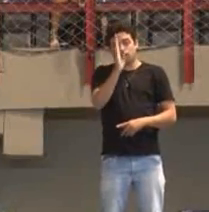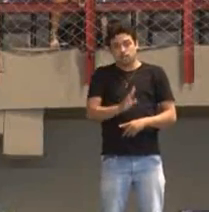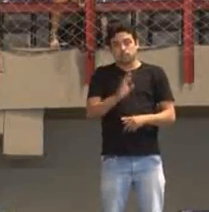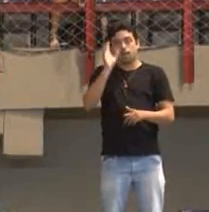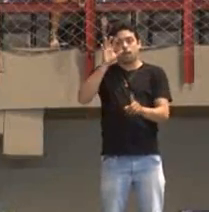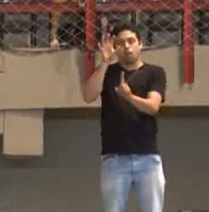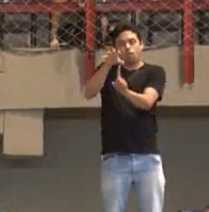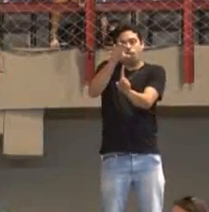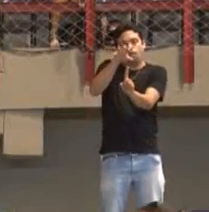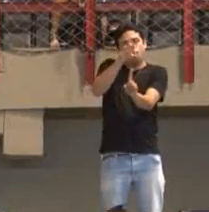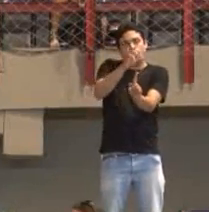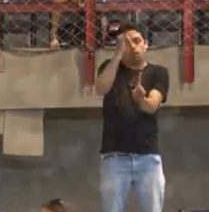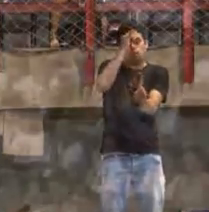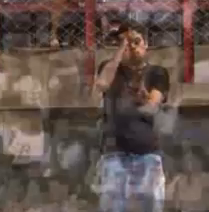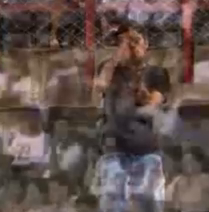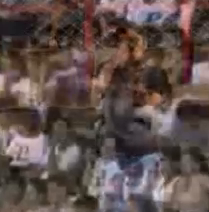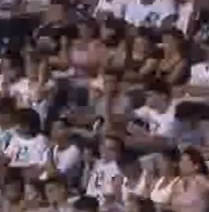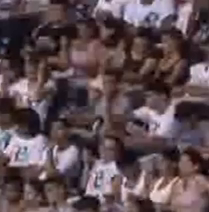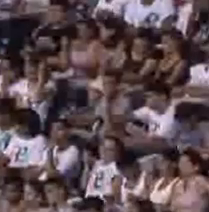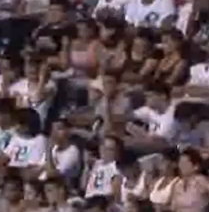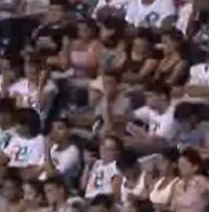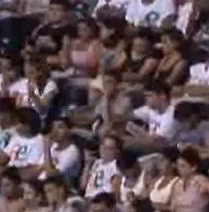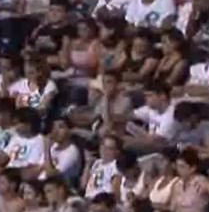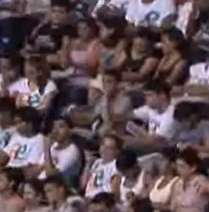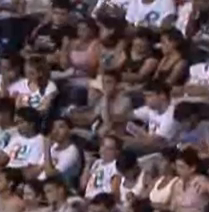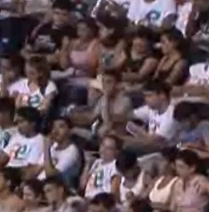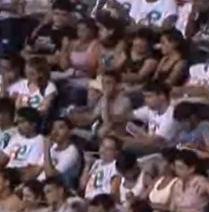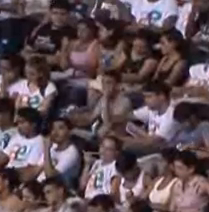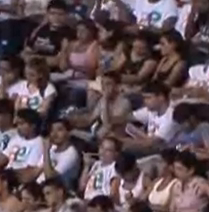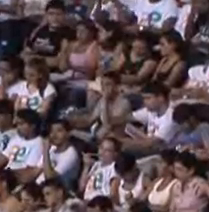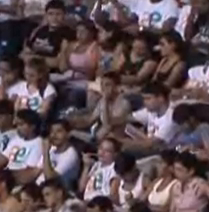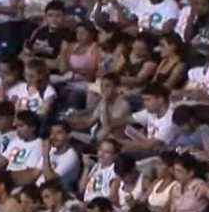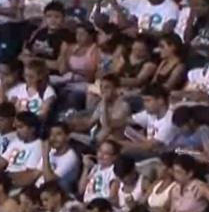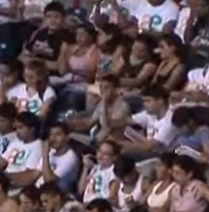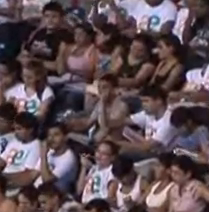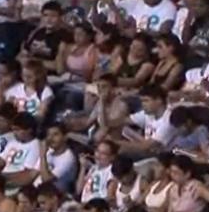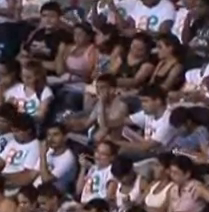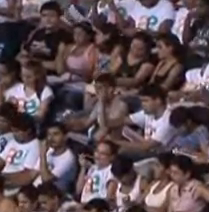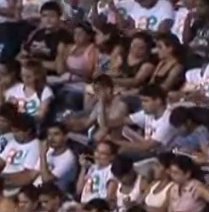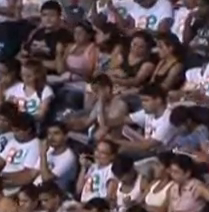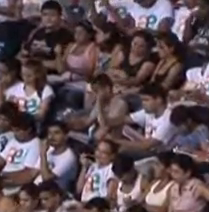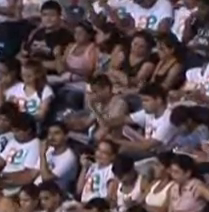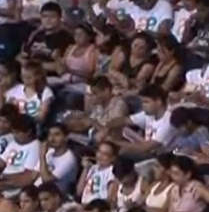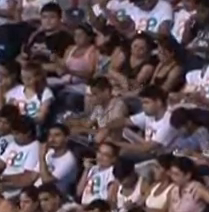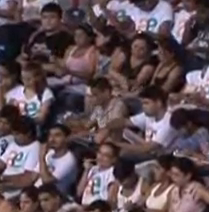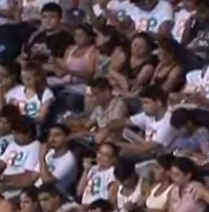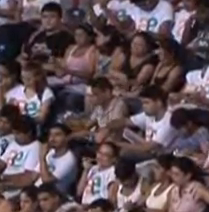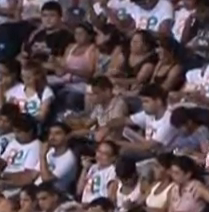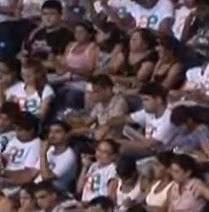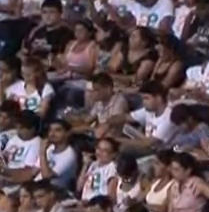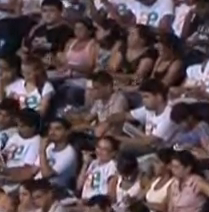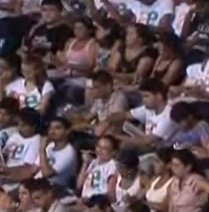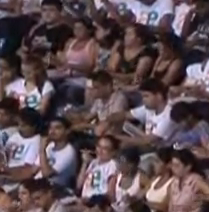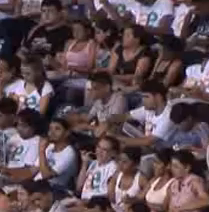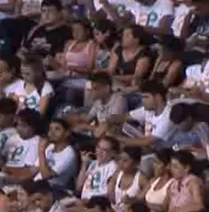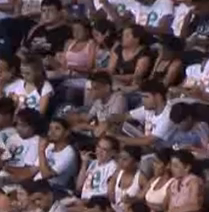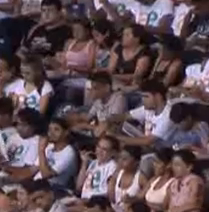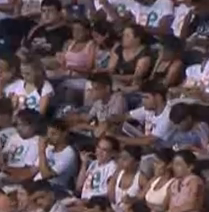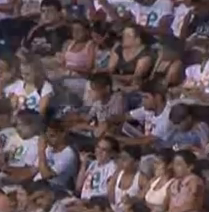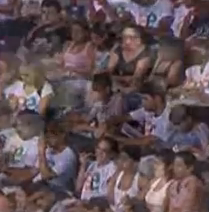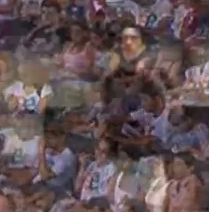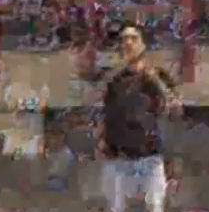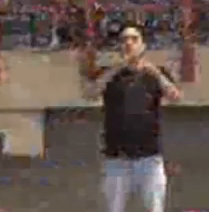era alienada, sim ou não? A palavra alien, de distante, de fora, por isso que